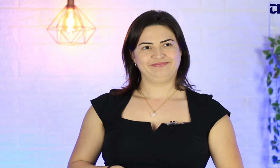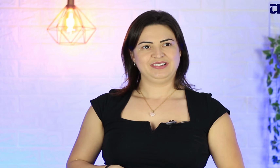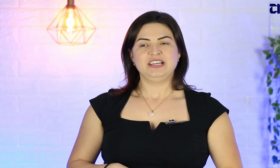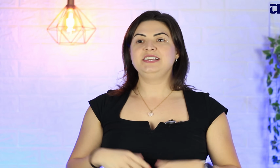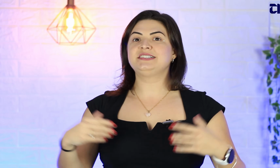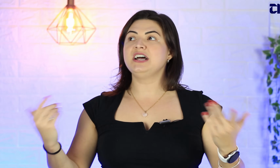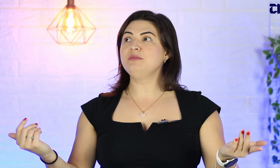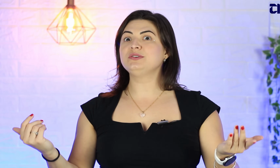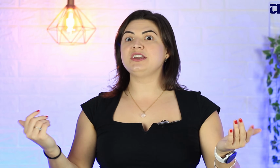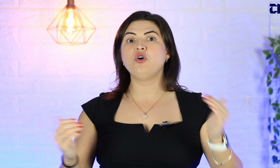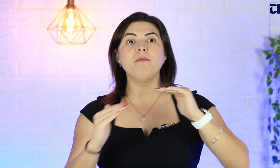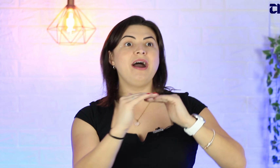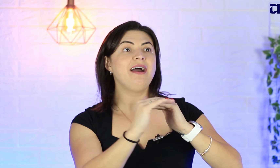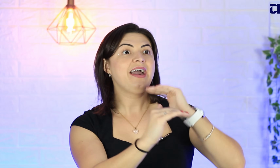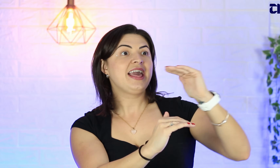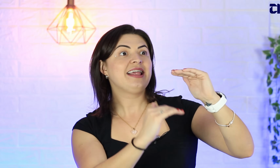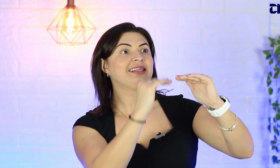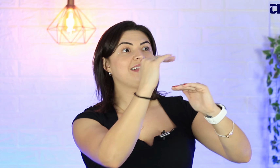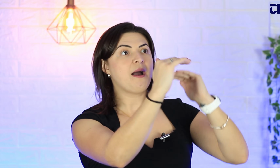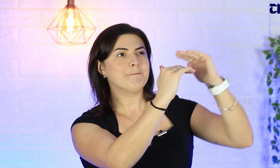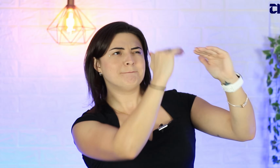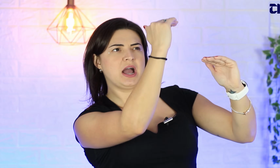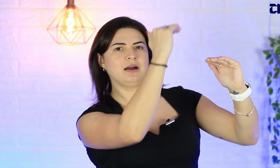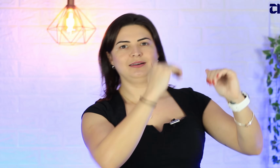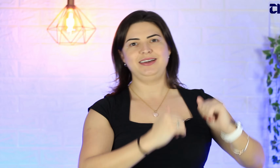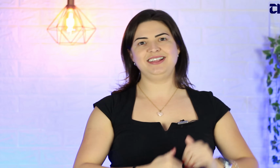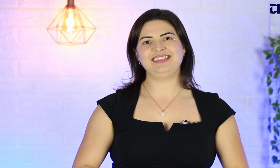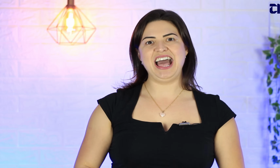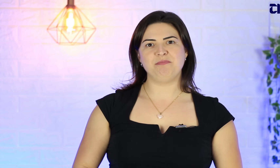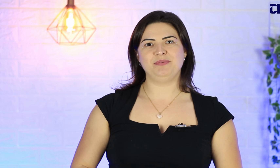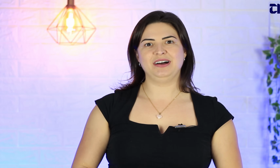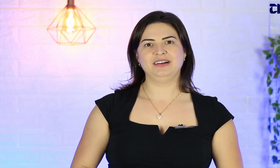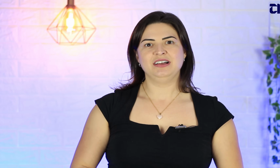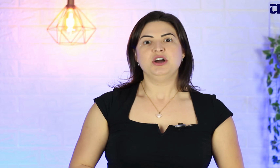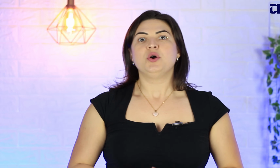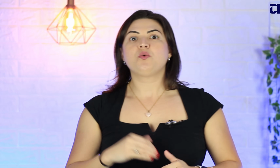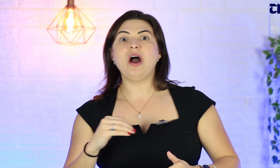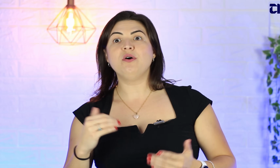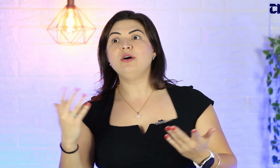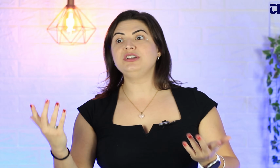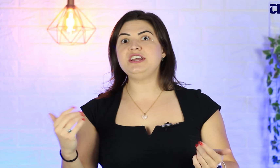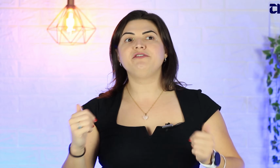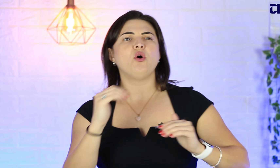Estamos em uma etapa. Qual é o nível?